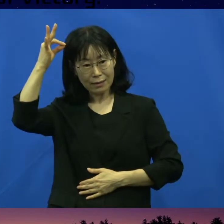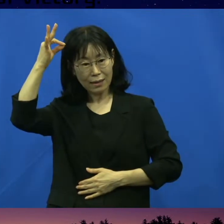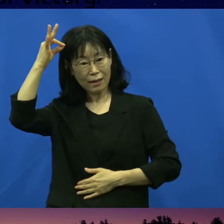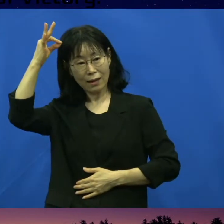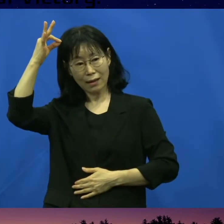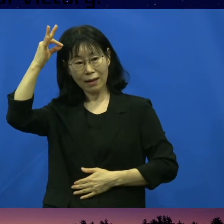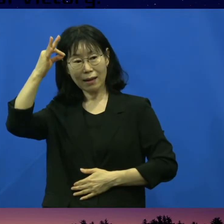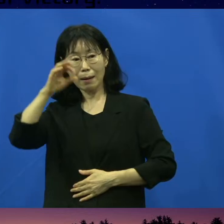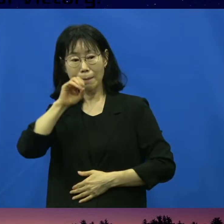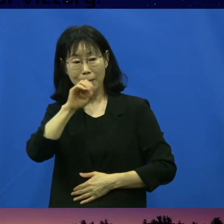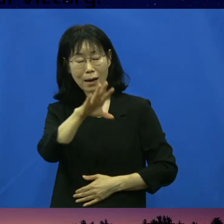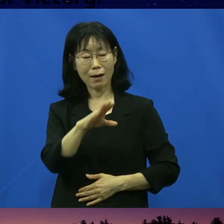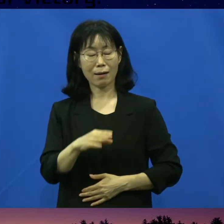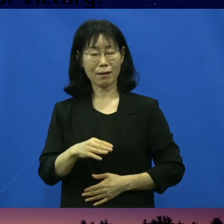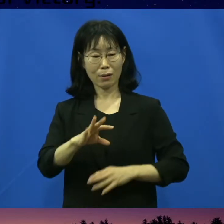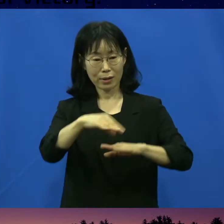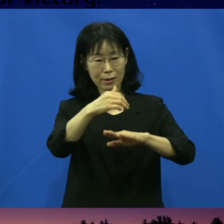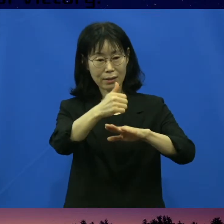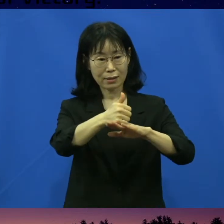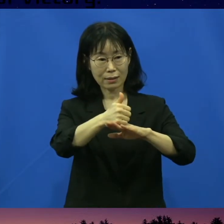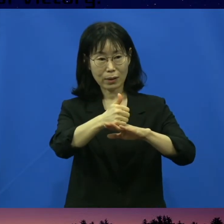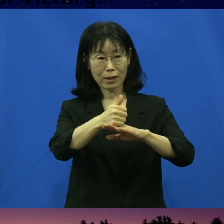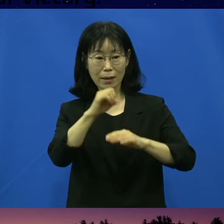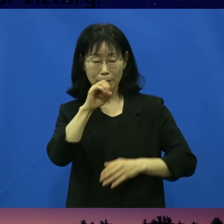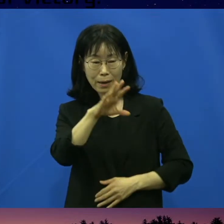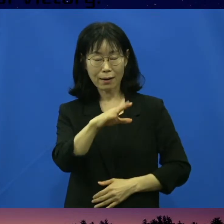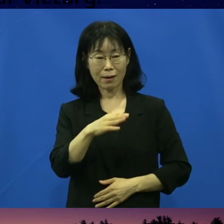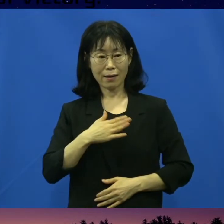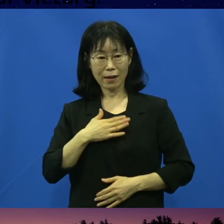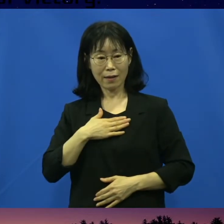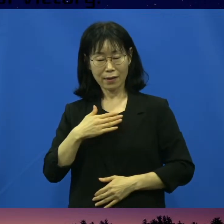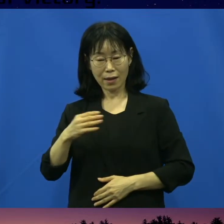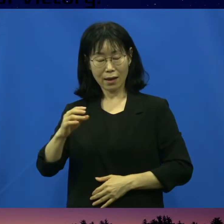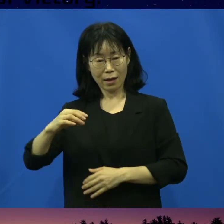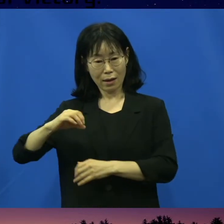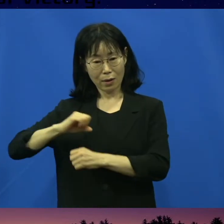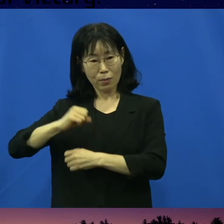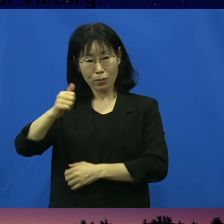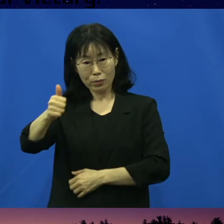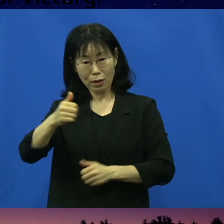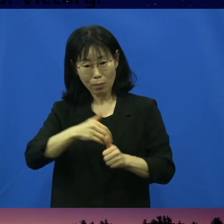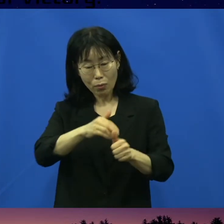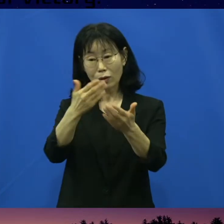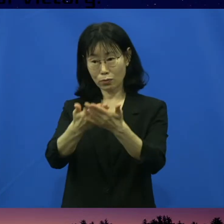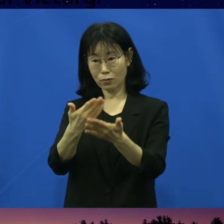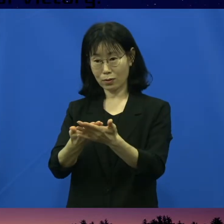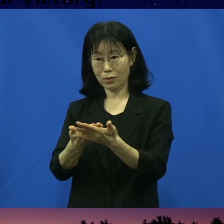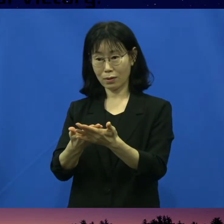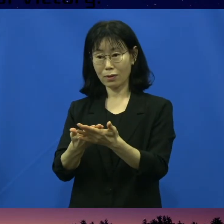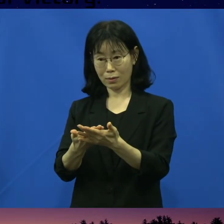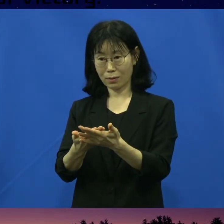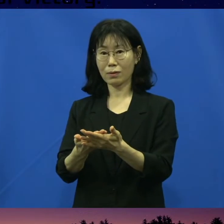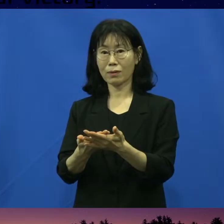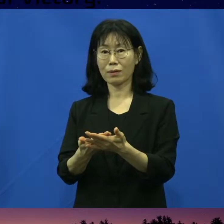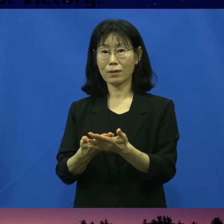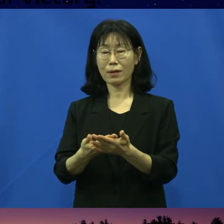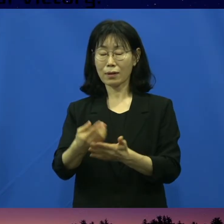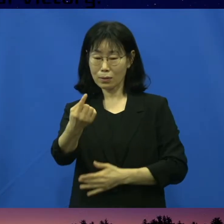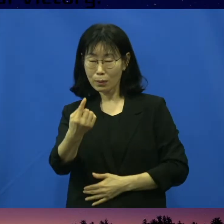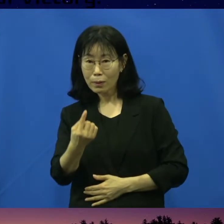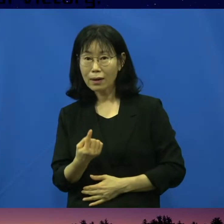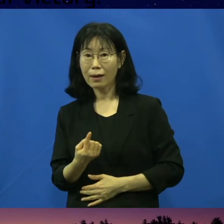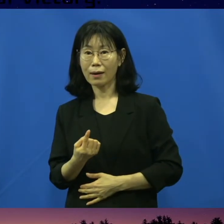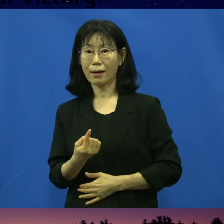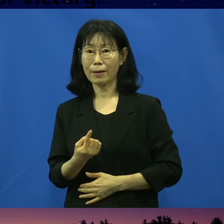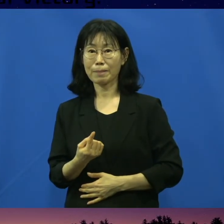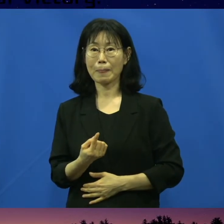하겠습니다. 보내십시오. 드디어 나만이 말과 병거를 거느리고 엘리사의 정문 앞에 멈춰 섰습니다. 그런데 엘리사는